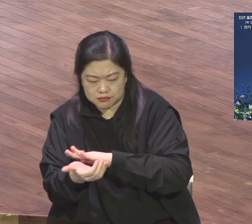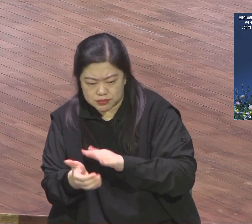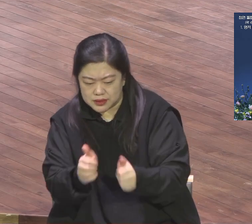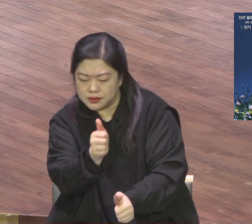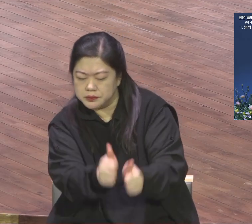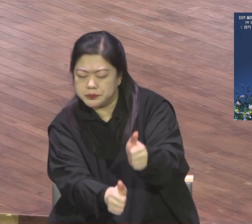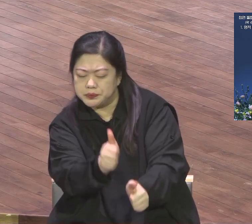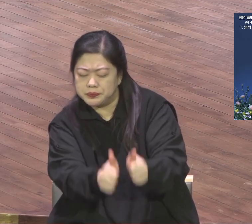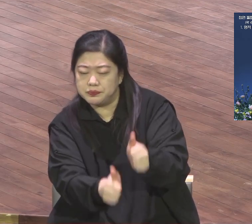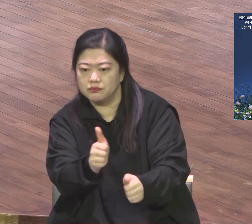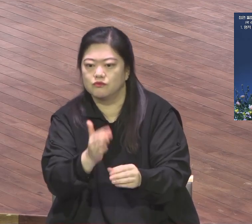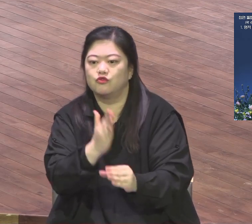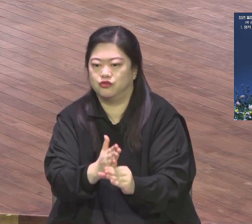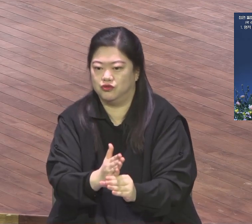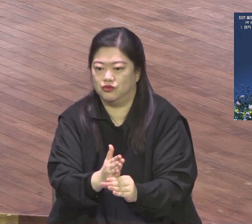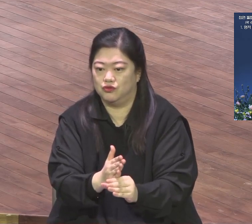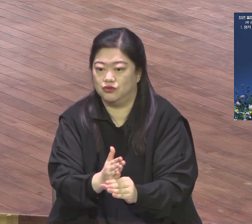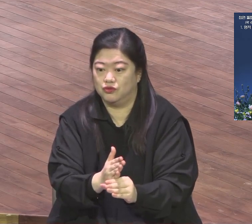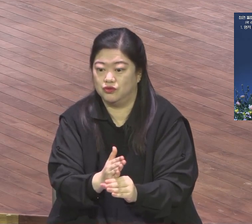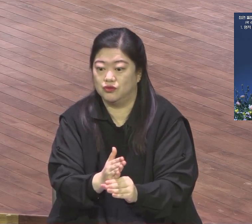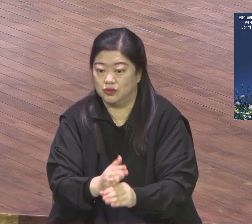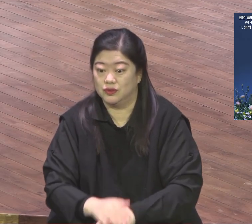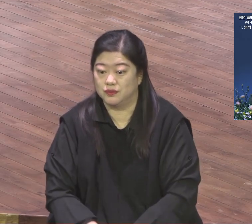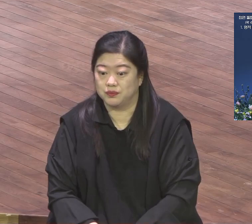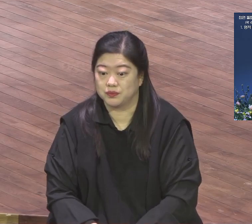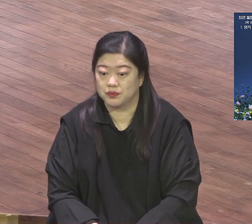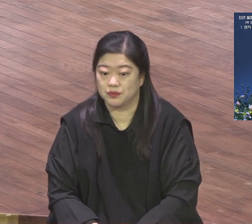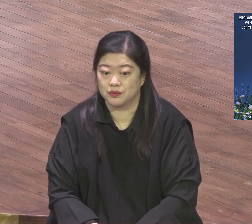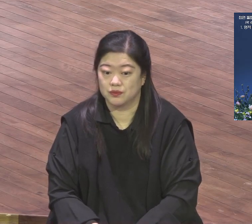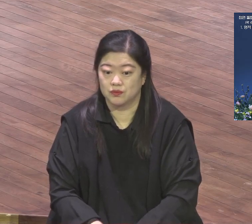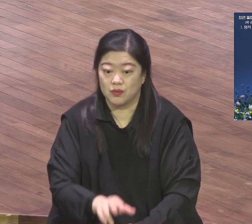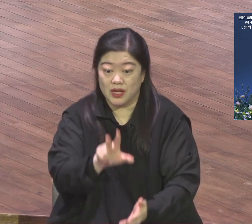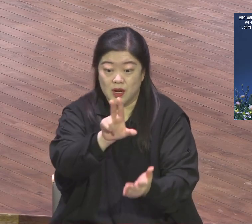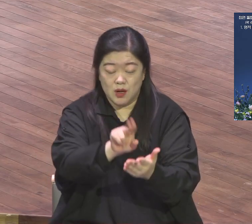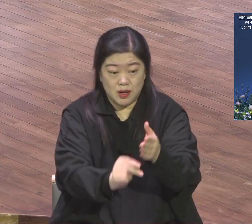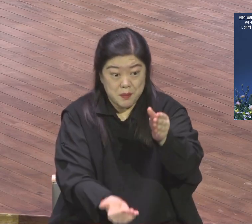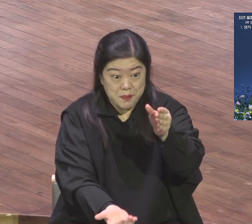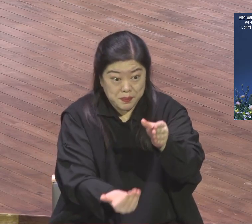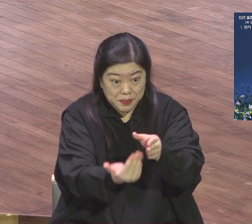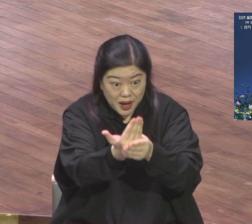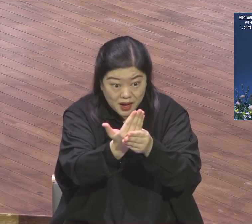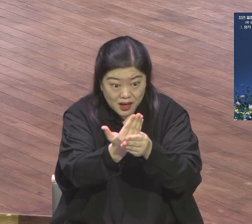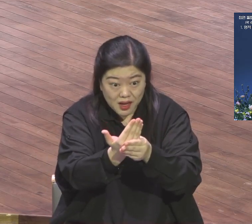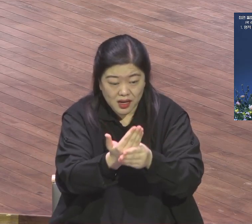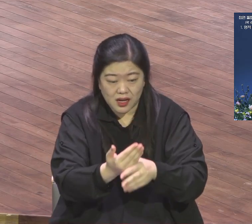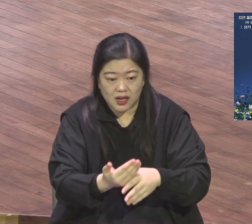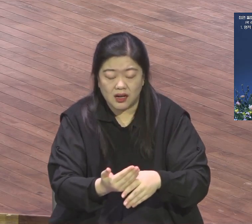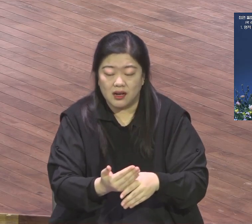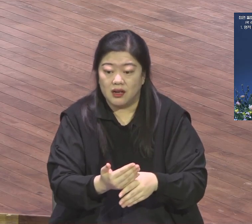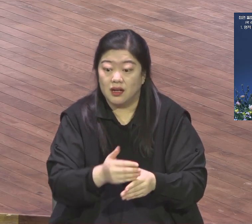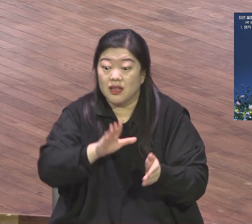풍랑 와봐야 돼요. 풍랑 왔을 때 얼마나 견고한지가 다 드러나게 돼